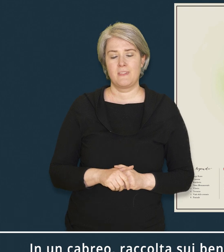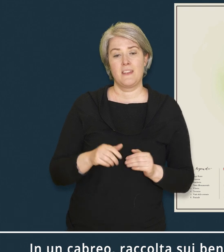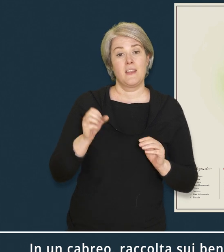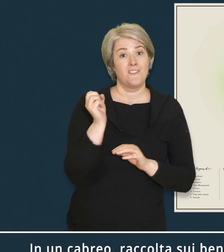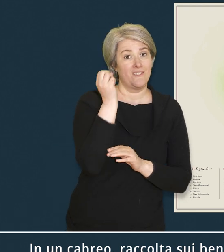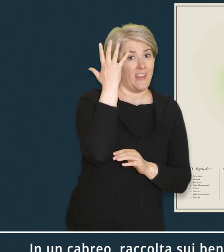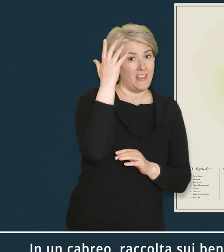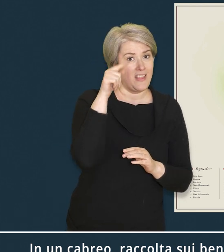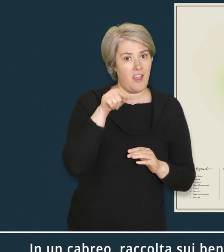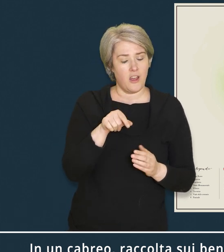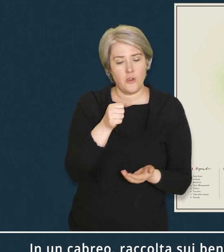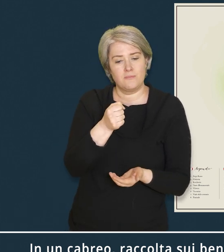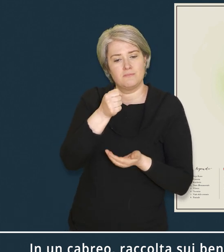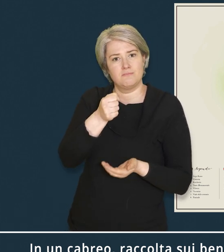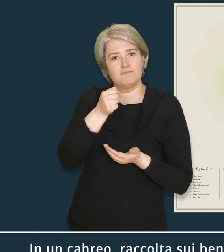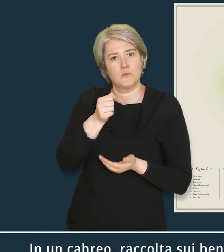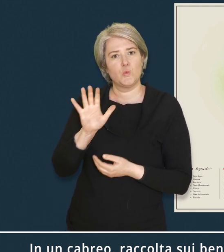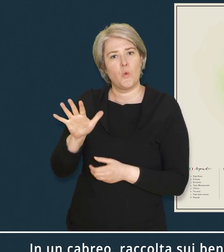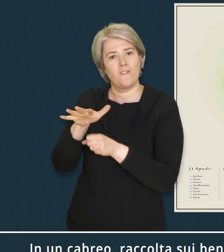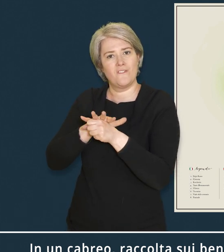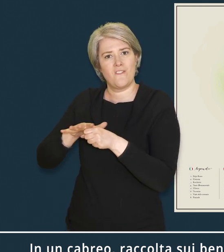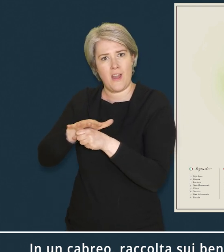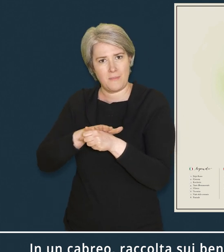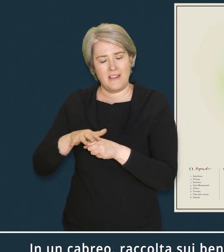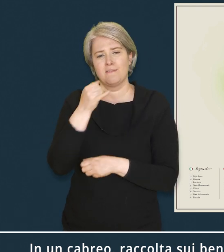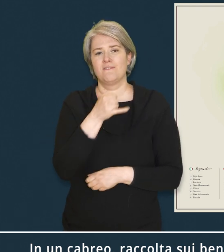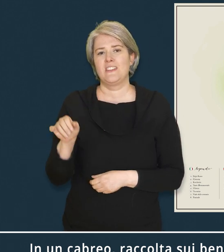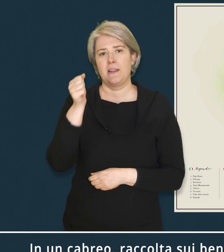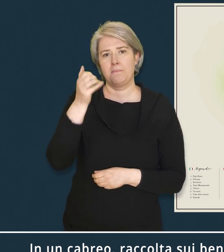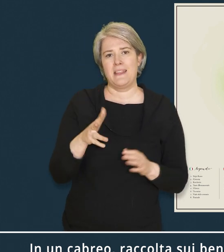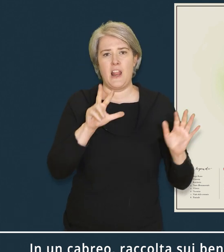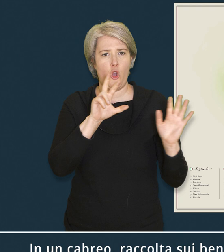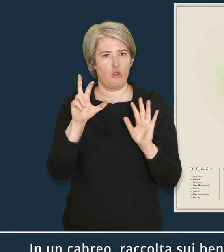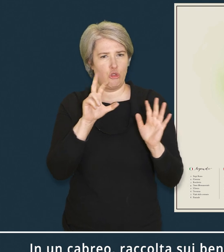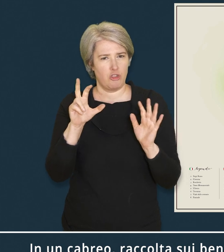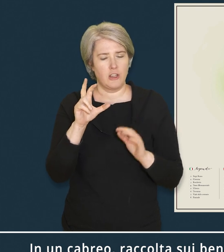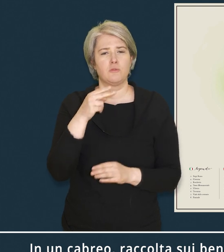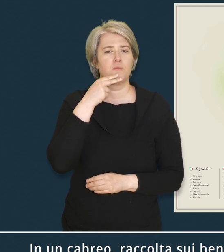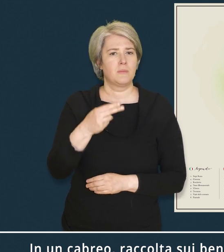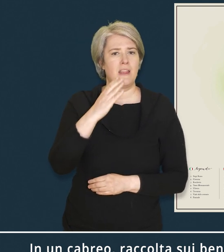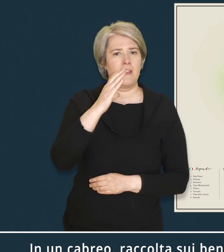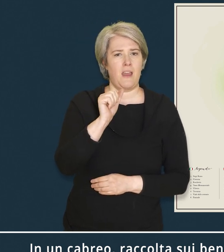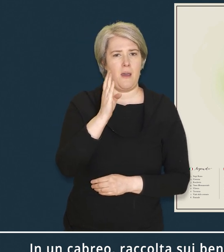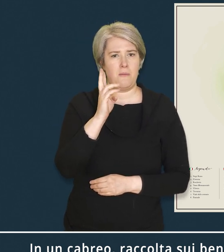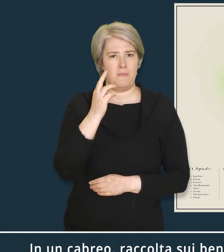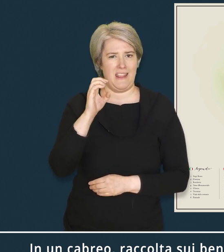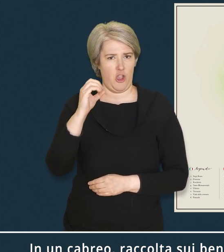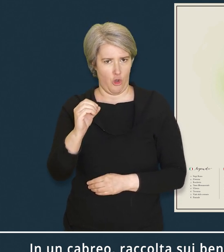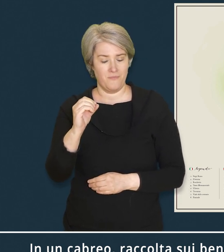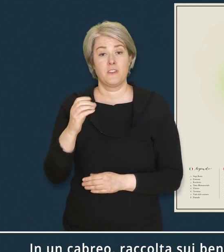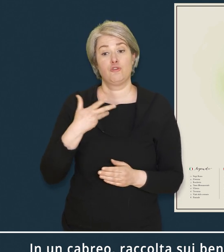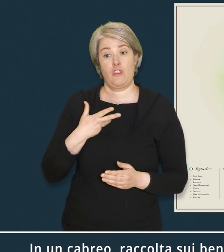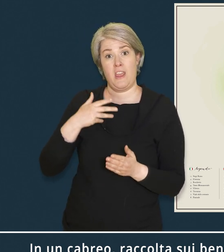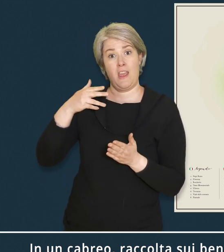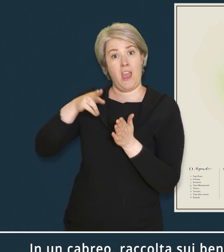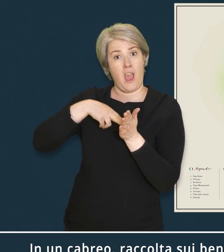In un cabreo, raccolta sui beni della famiglia di fine XIX secolo, un